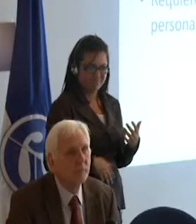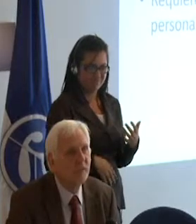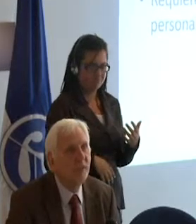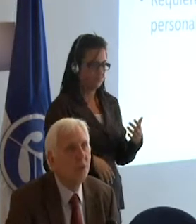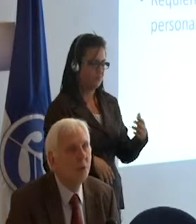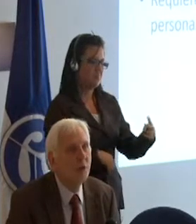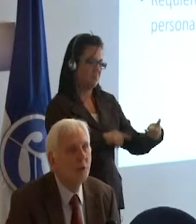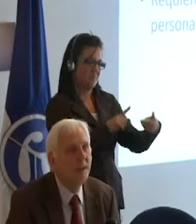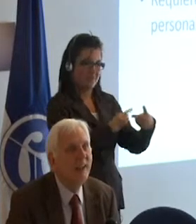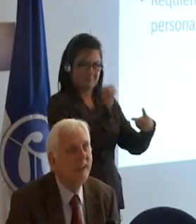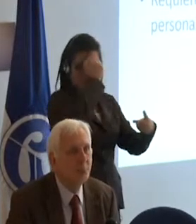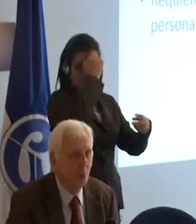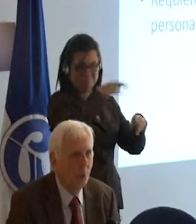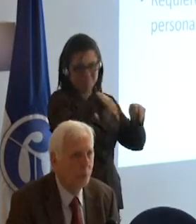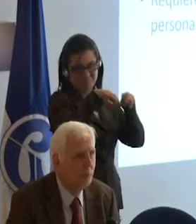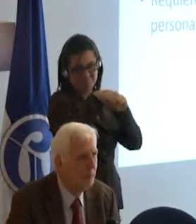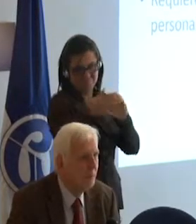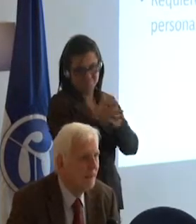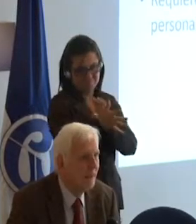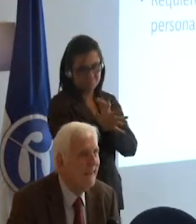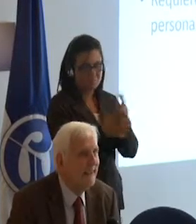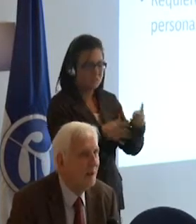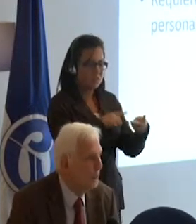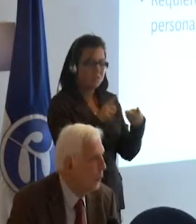Segunda constatación, segunda observación: